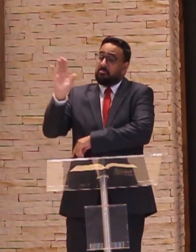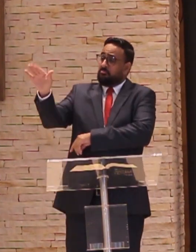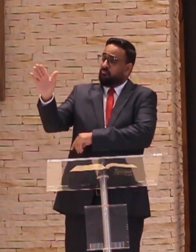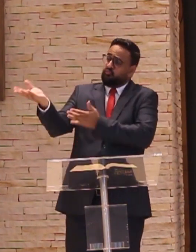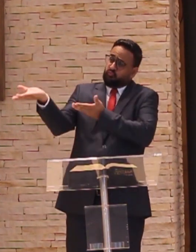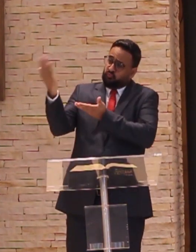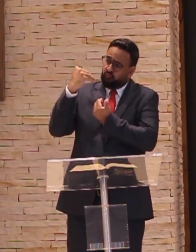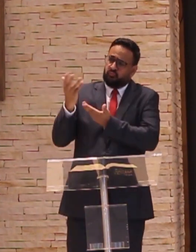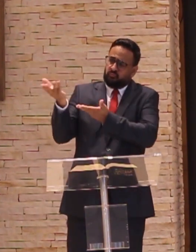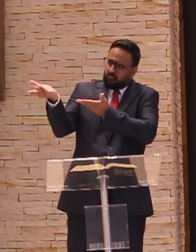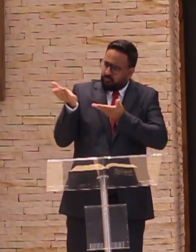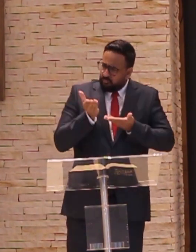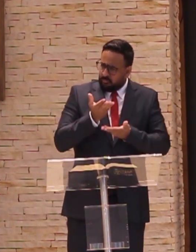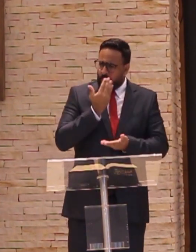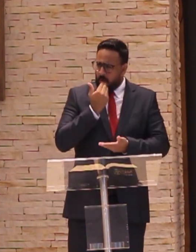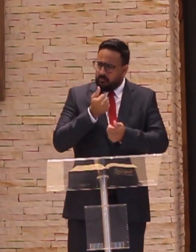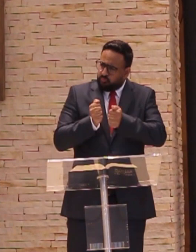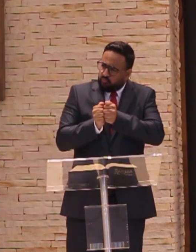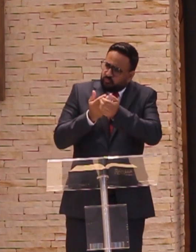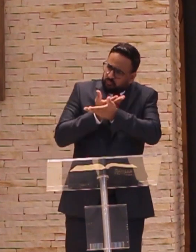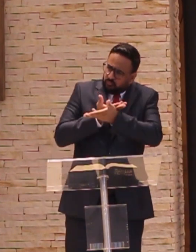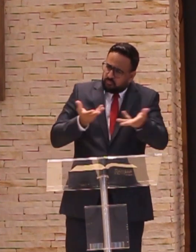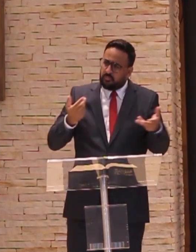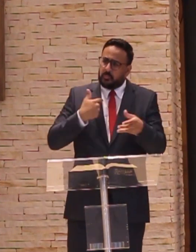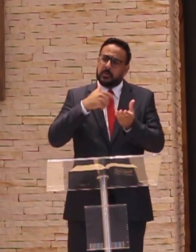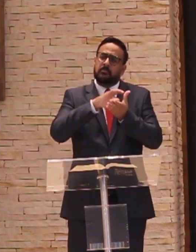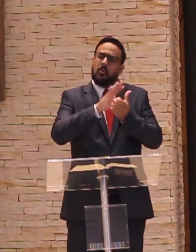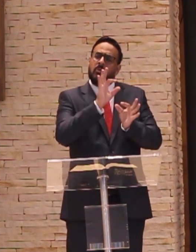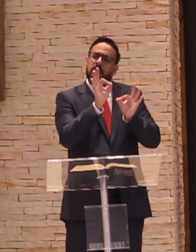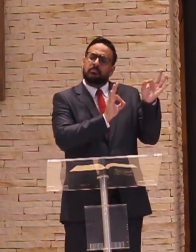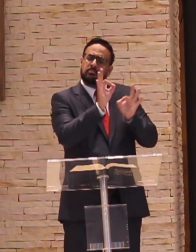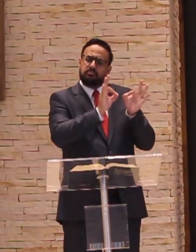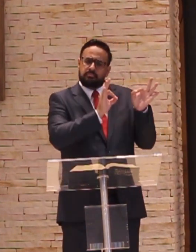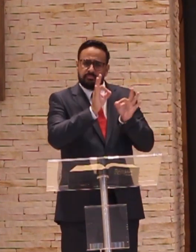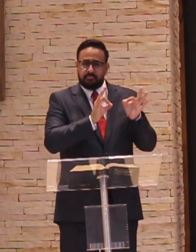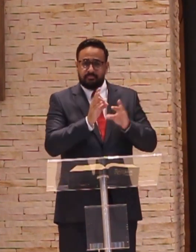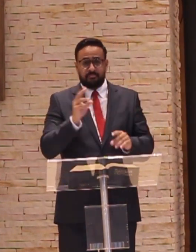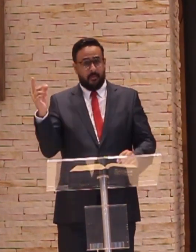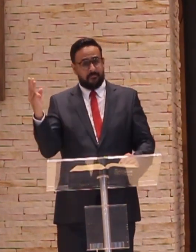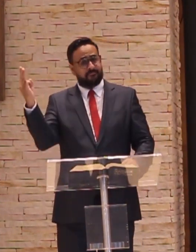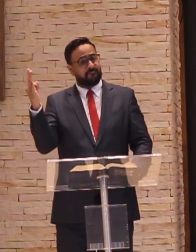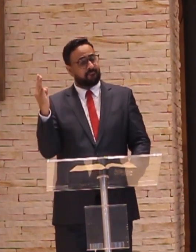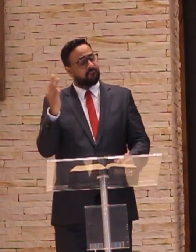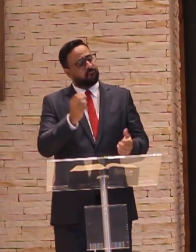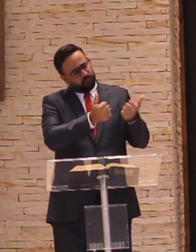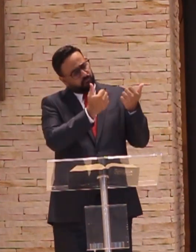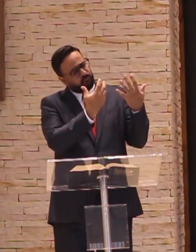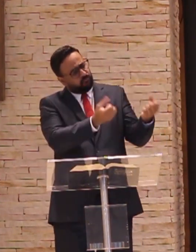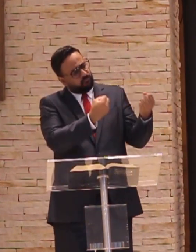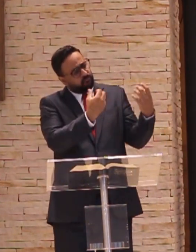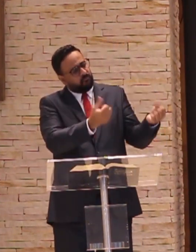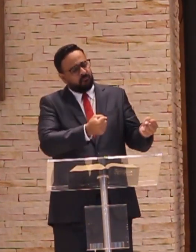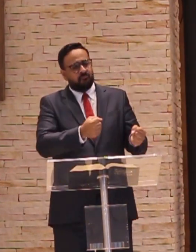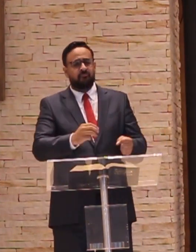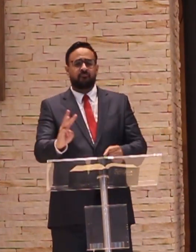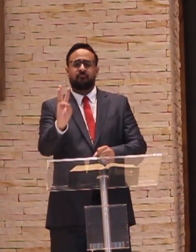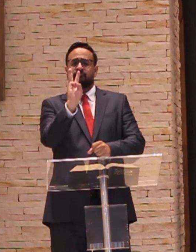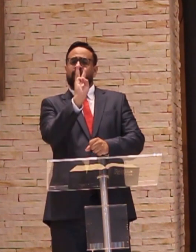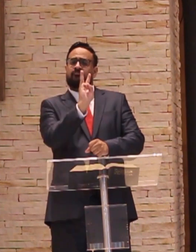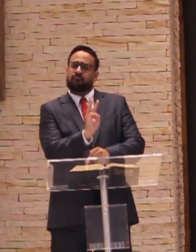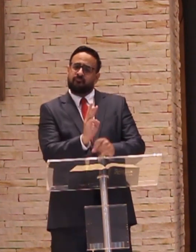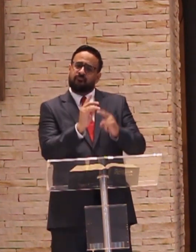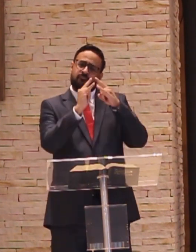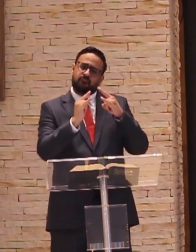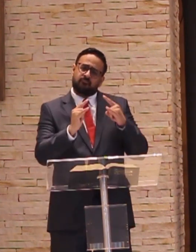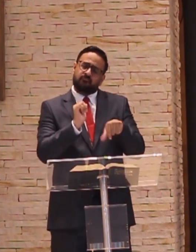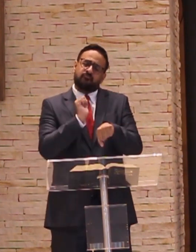com Abraão. Alguns autores dizem que Jesus era um desses 3, e então Abraão convidou-os para entrar em sua casa e